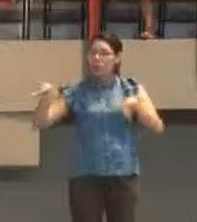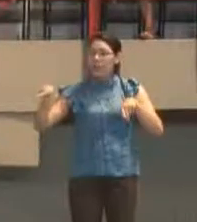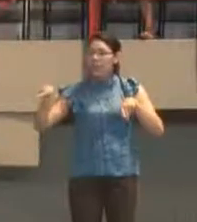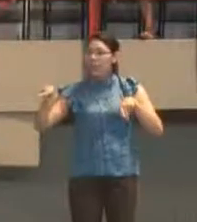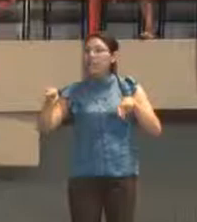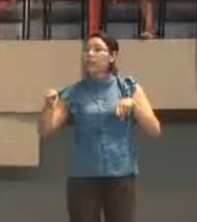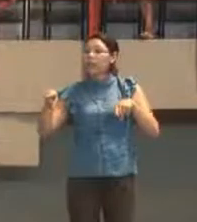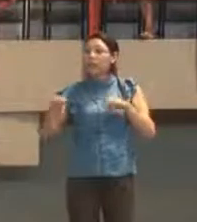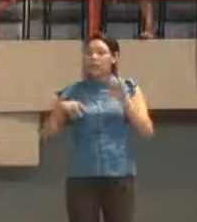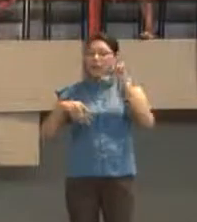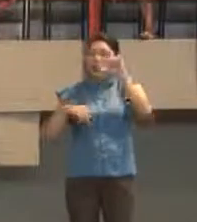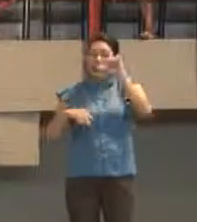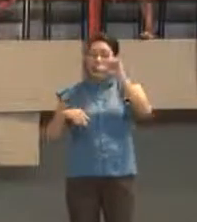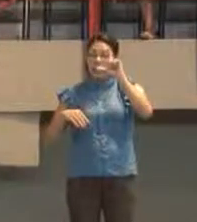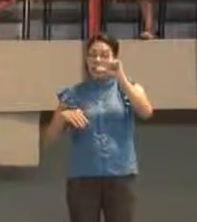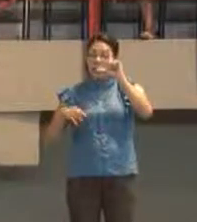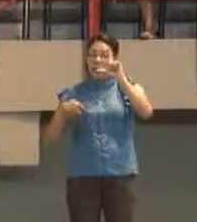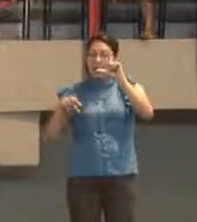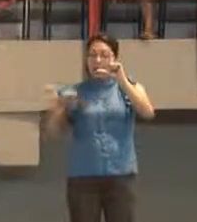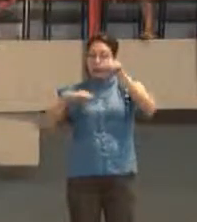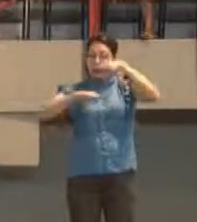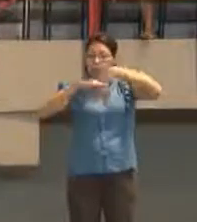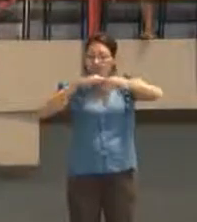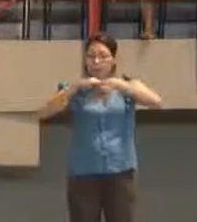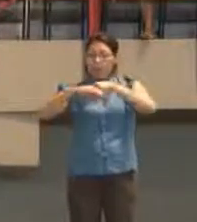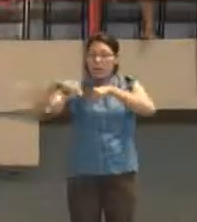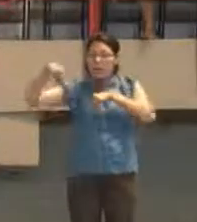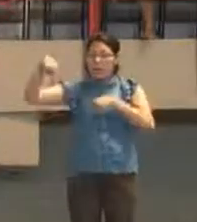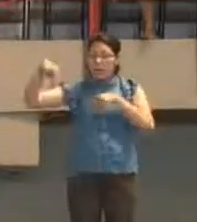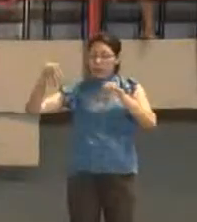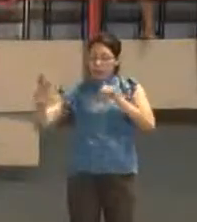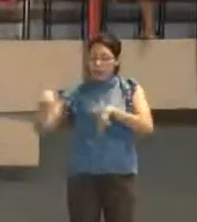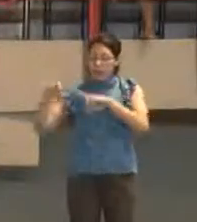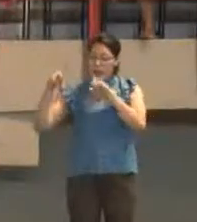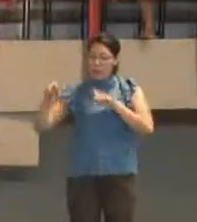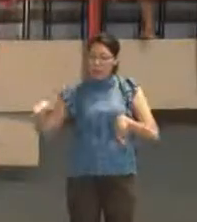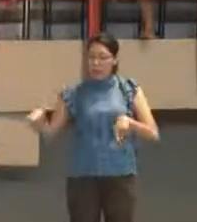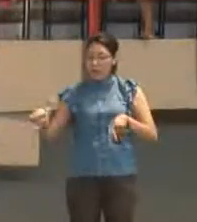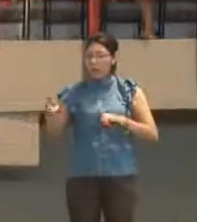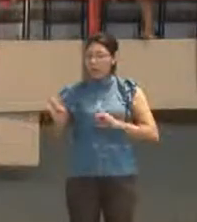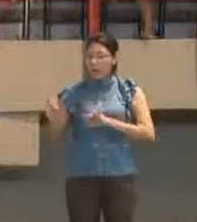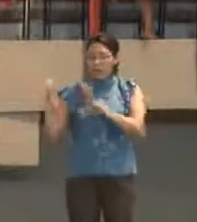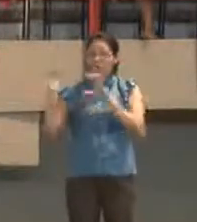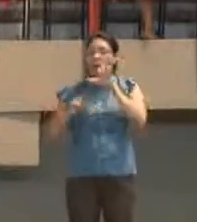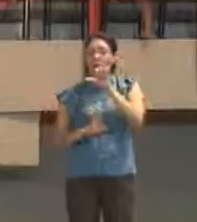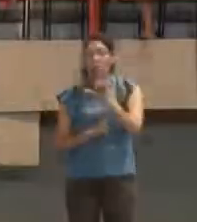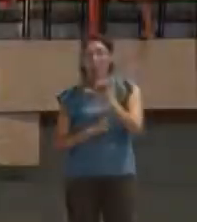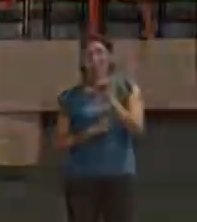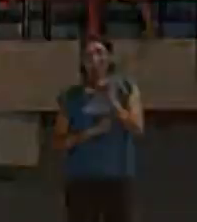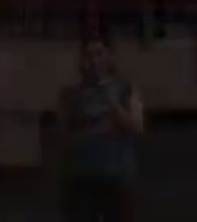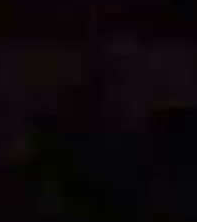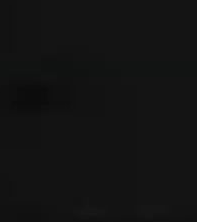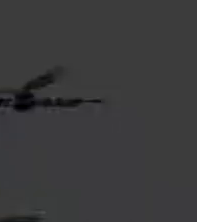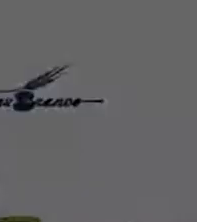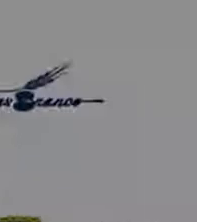você pegar o L sobre o N e multiplicar pelo N, o N corta o N, aí vai ficar apenas o L.